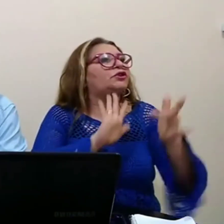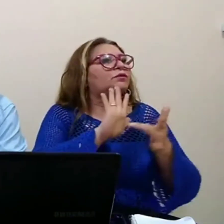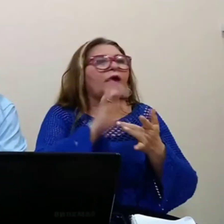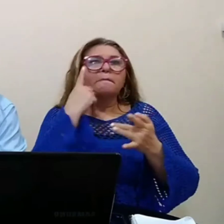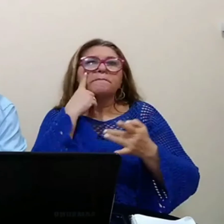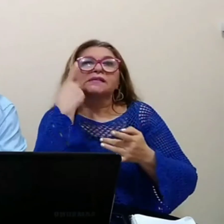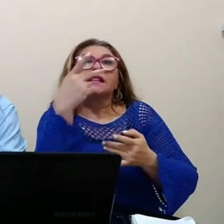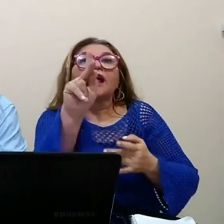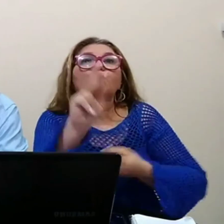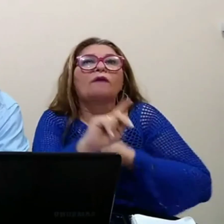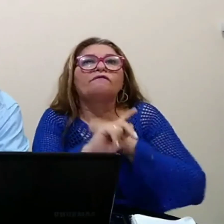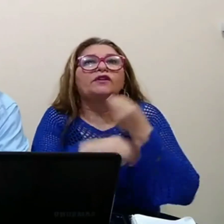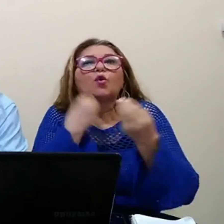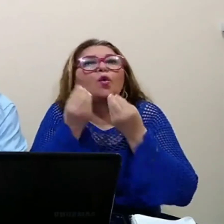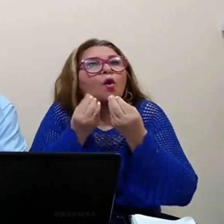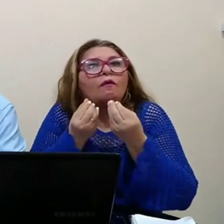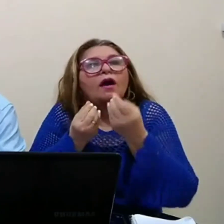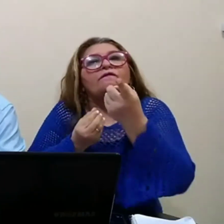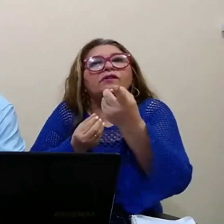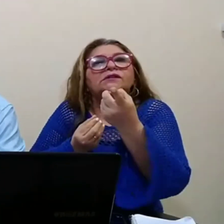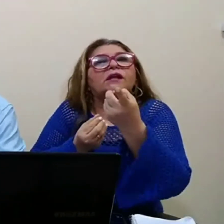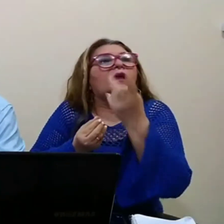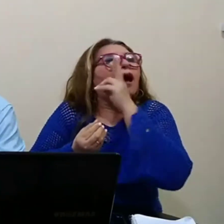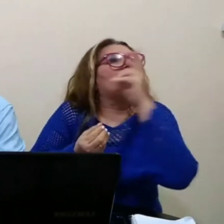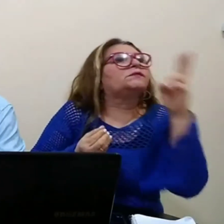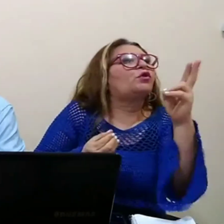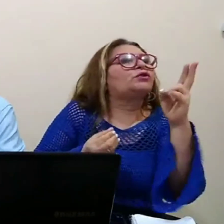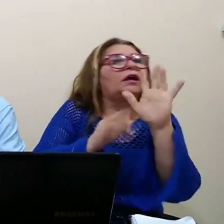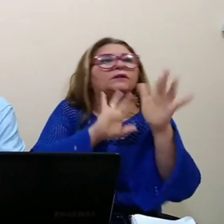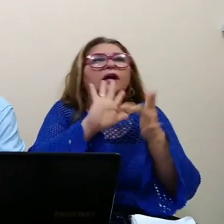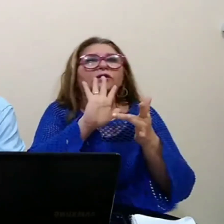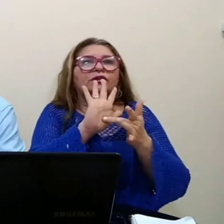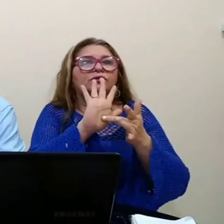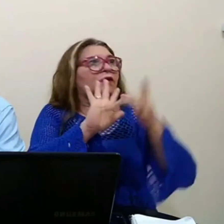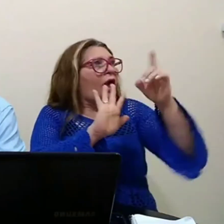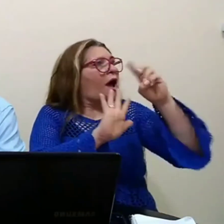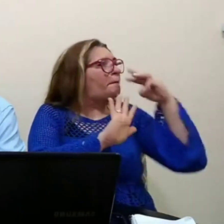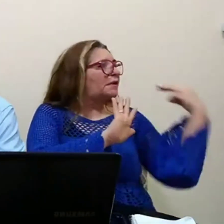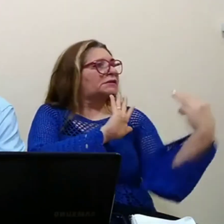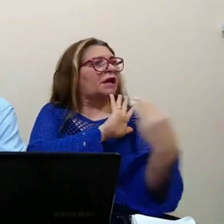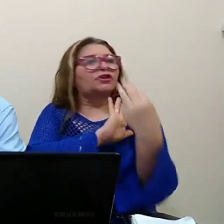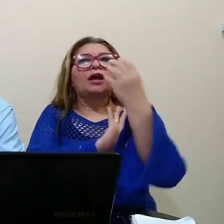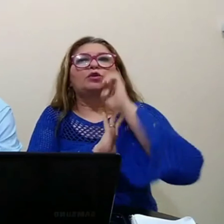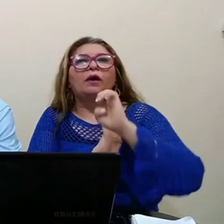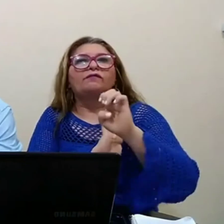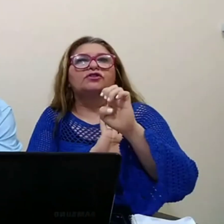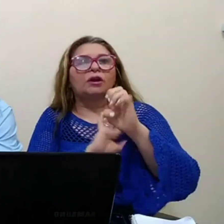reagido a ele? Que resposta você tem dado à mensagem do Evangelho